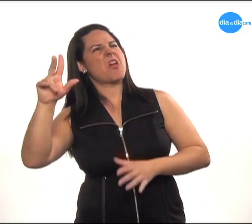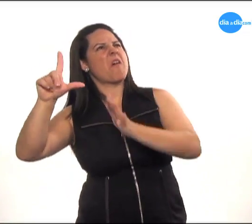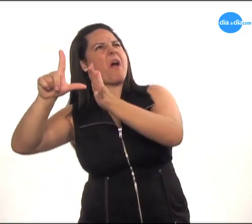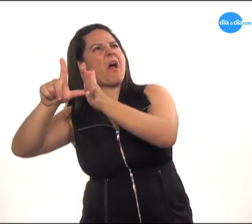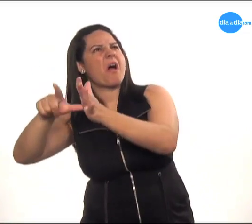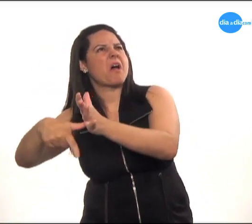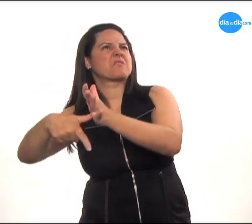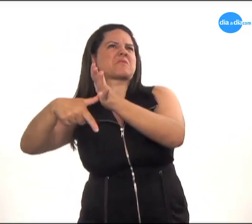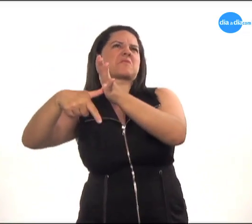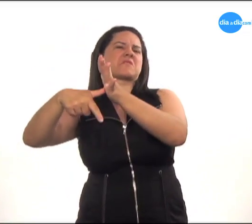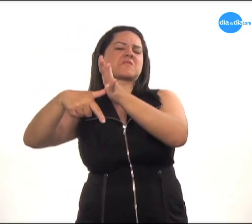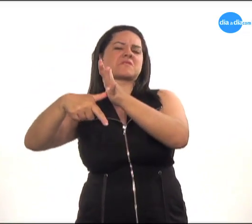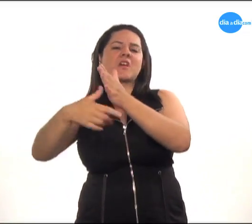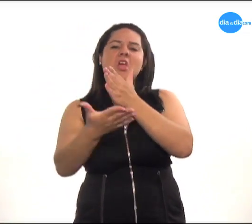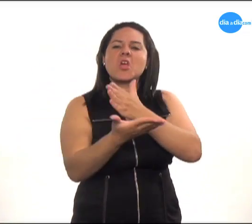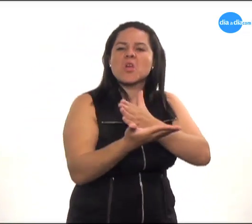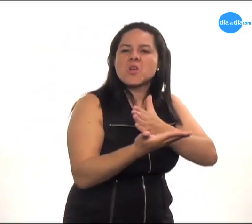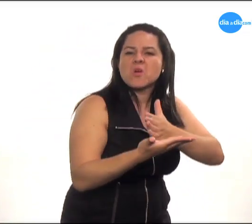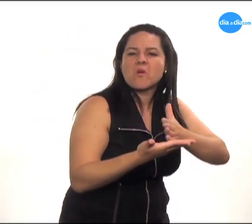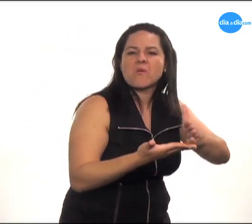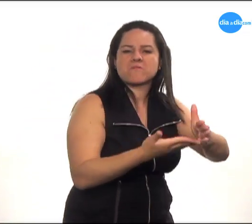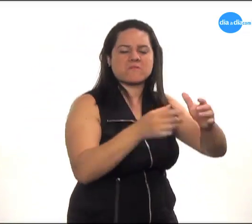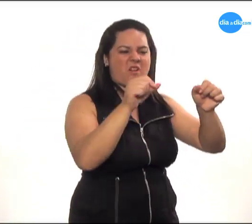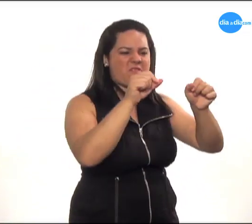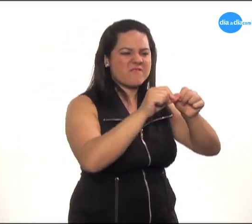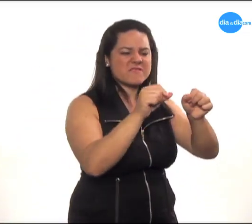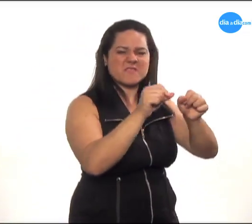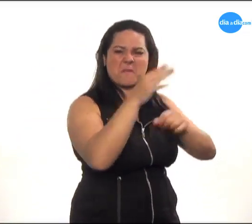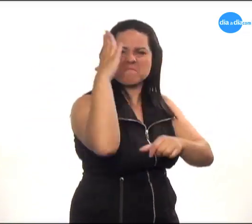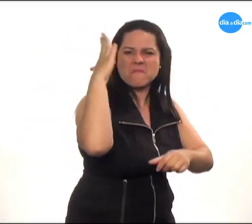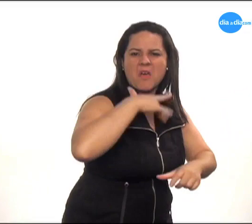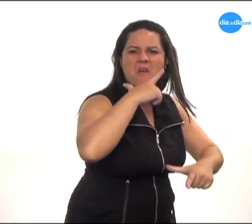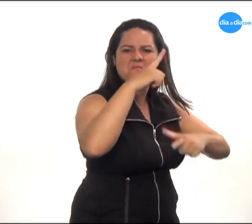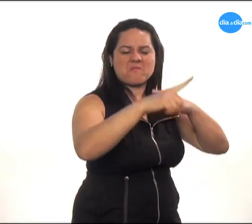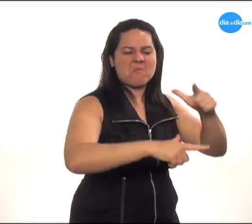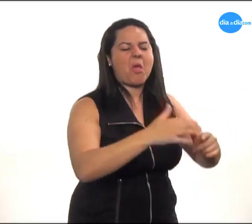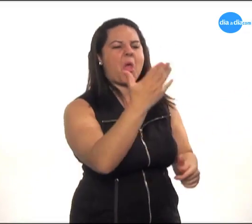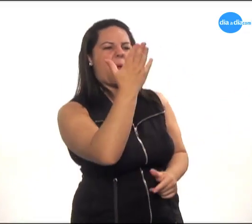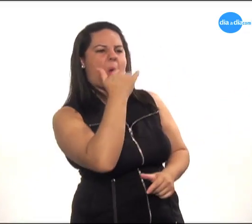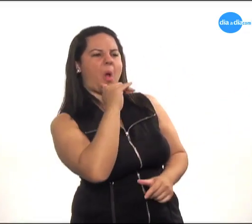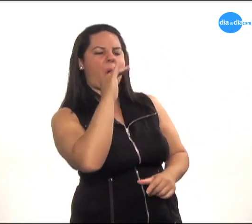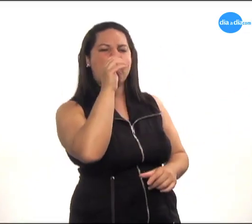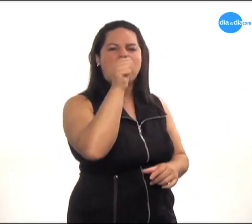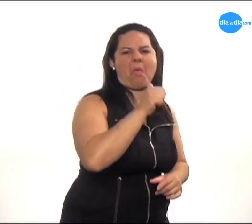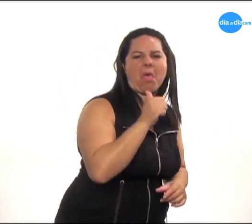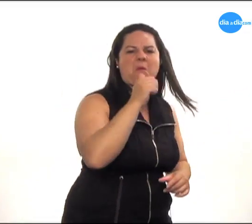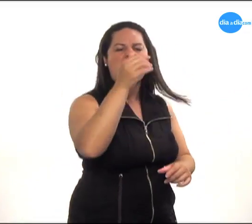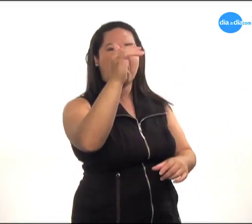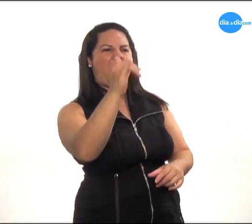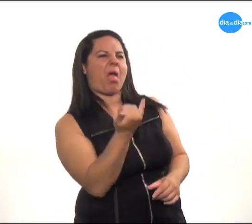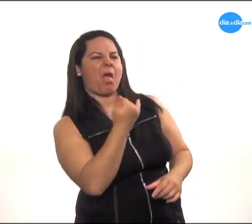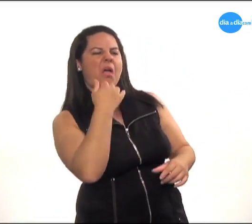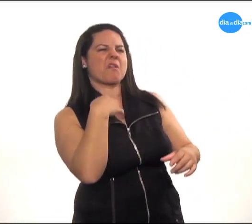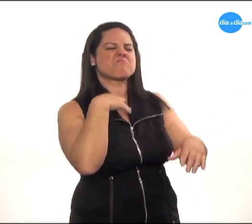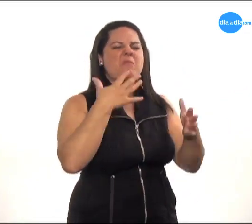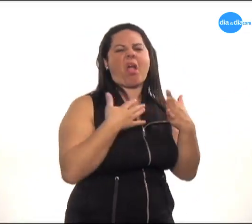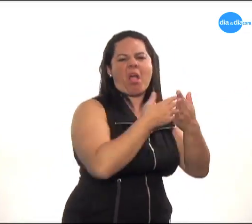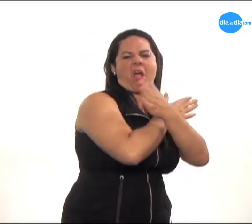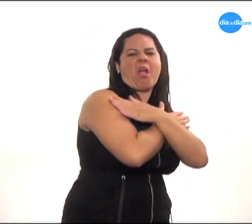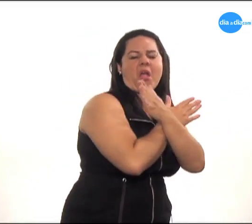Senhor tarda em vir, e começar a espancar os seus conservos, e a comer e beber com os ébrios,